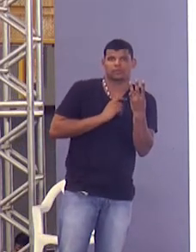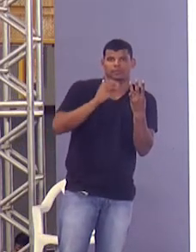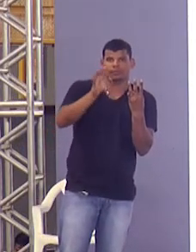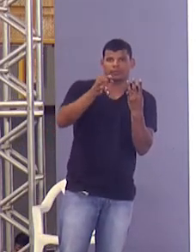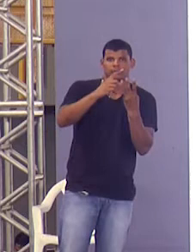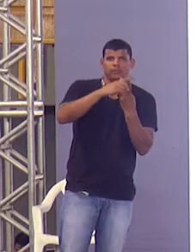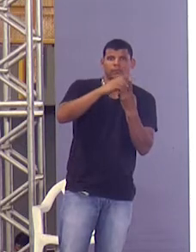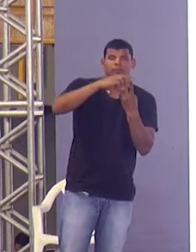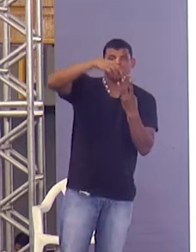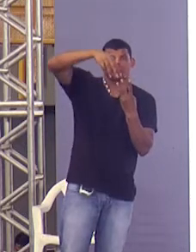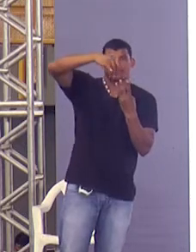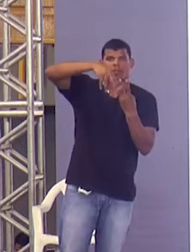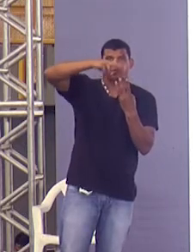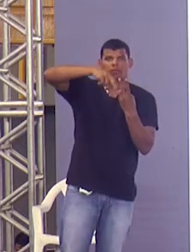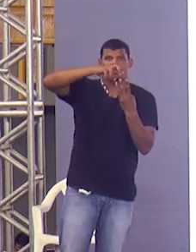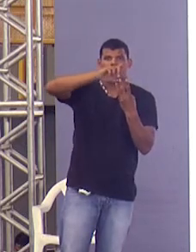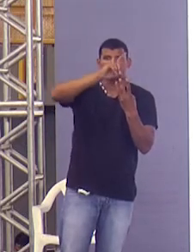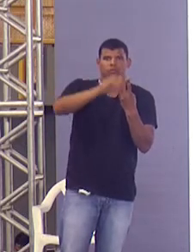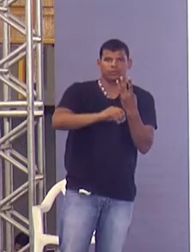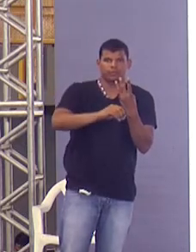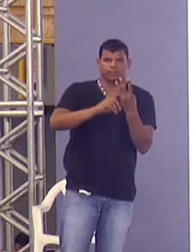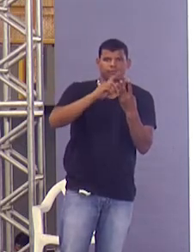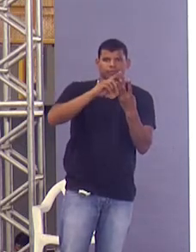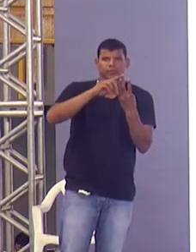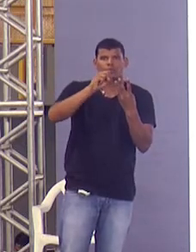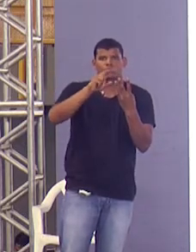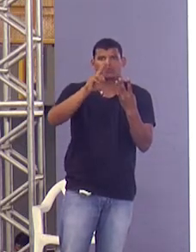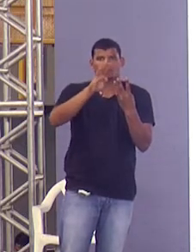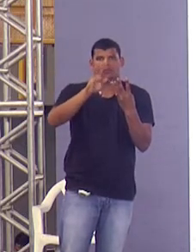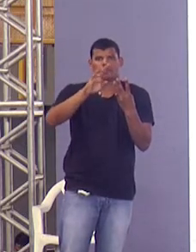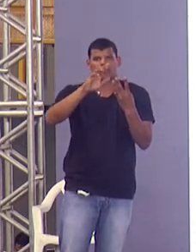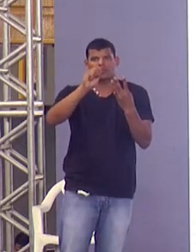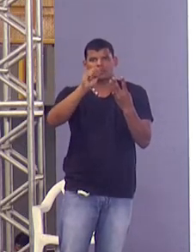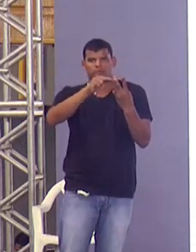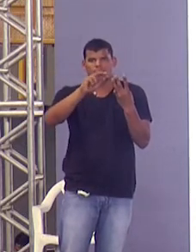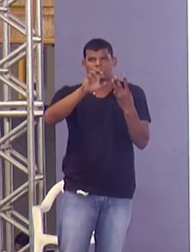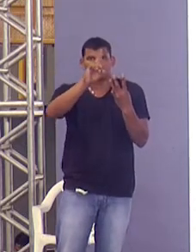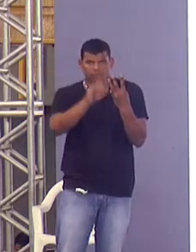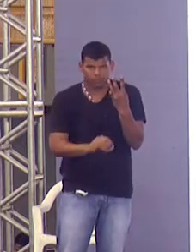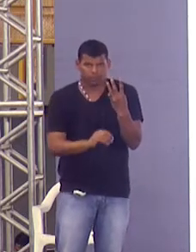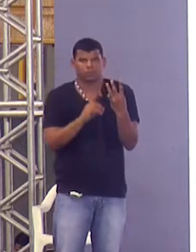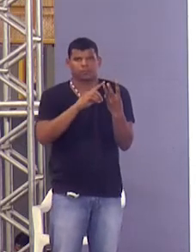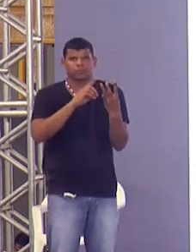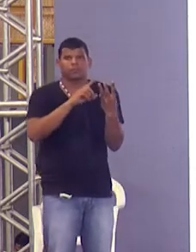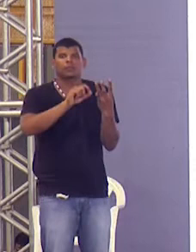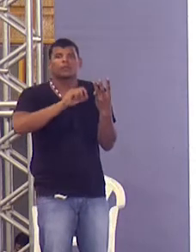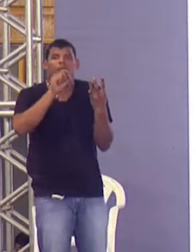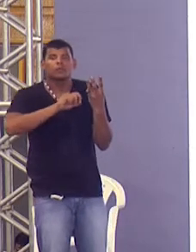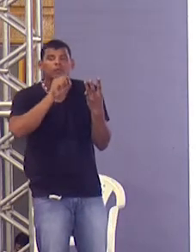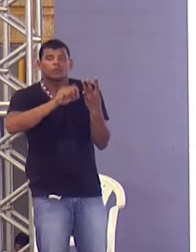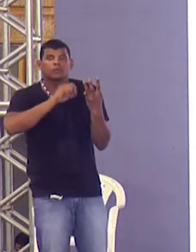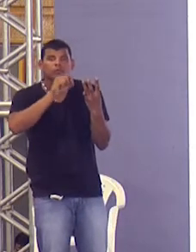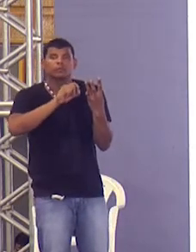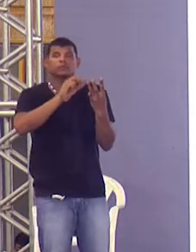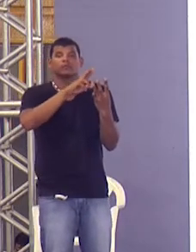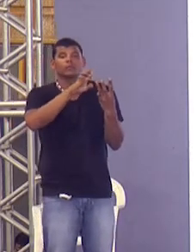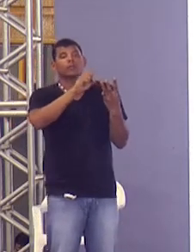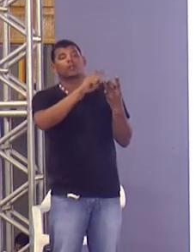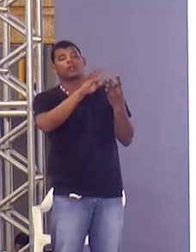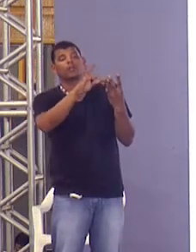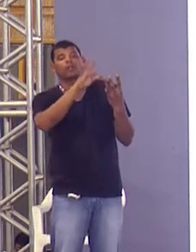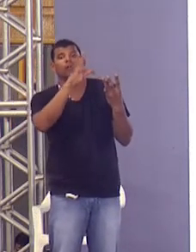o minuendo, que é o que fica em cima, o subtraendo, e aqui embaixo é o